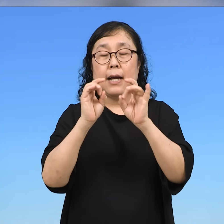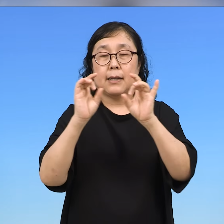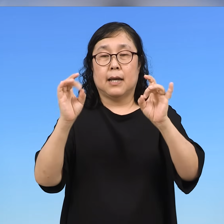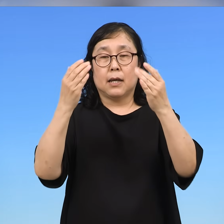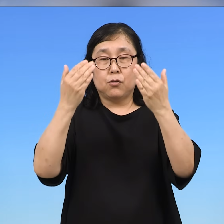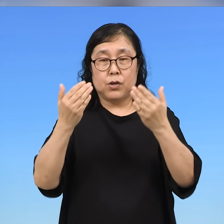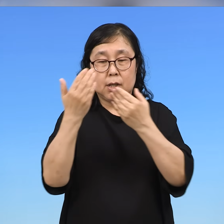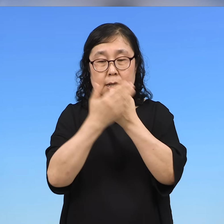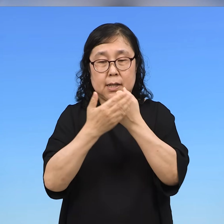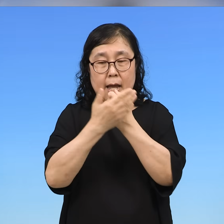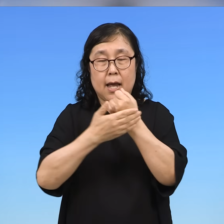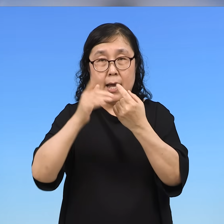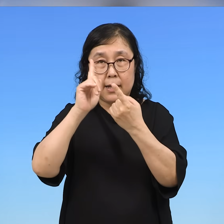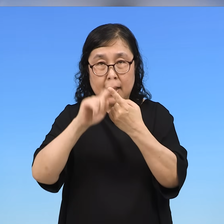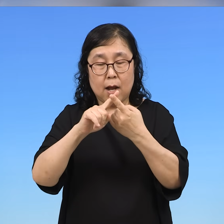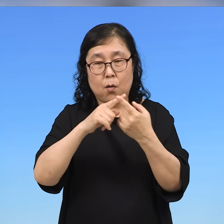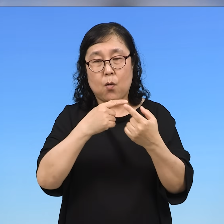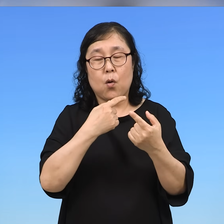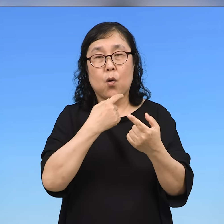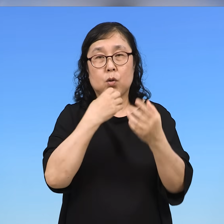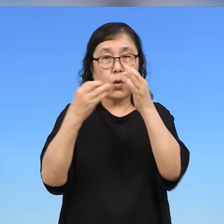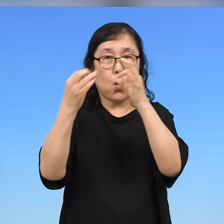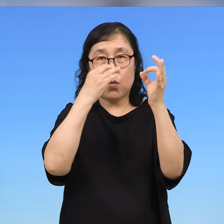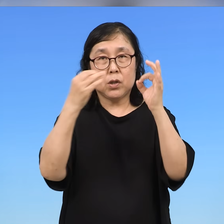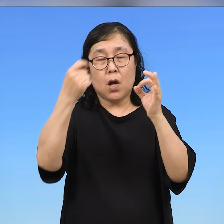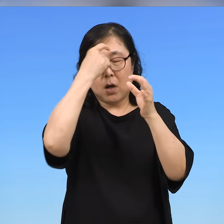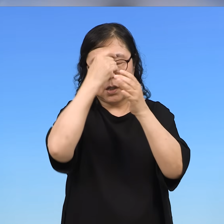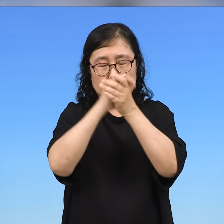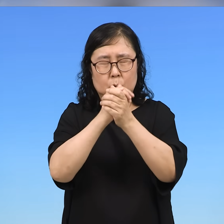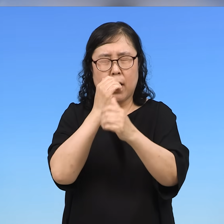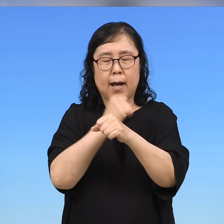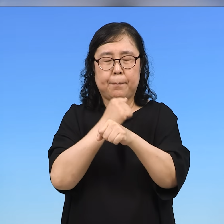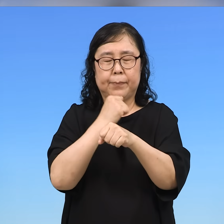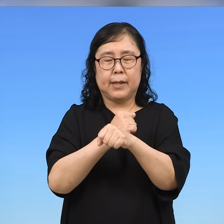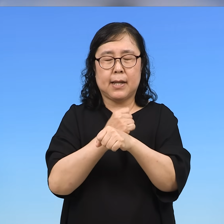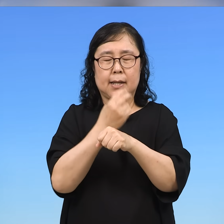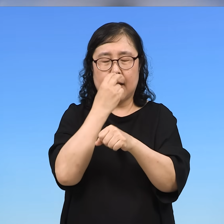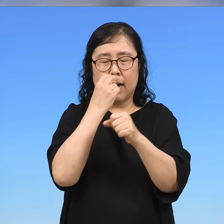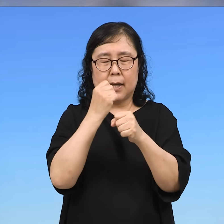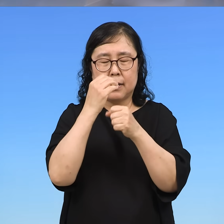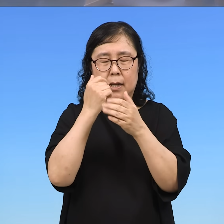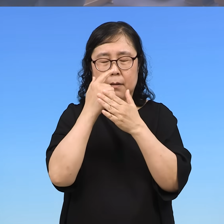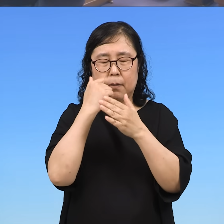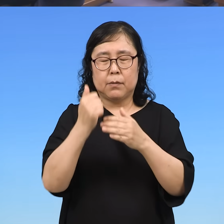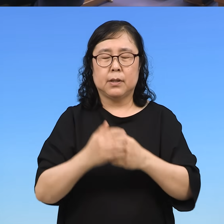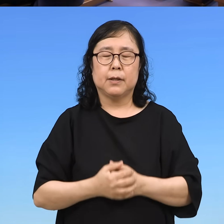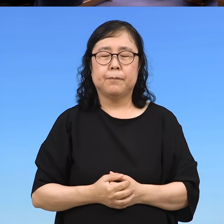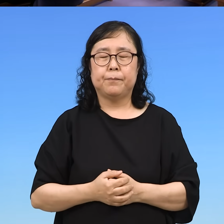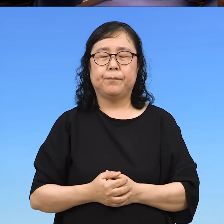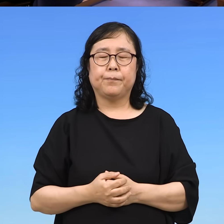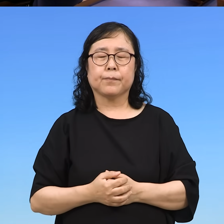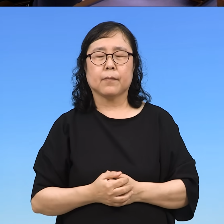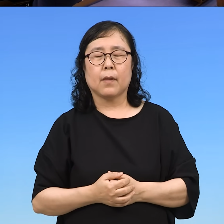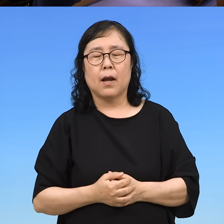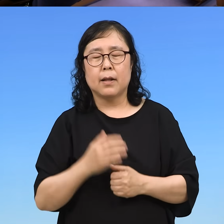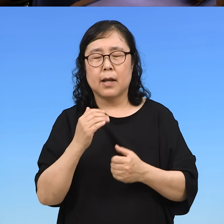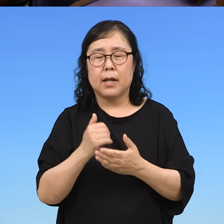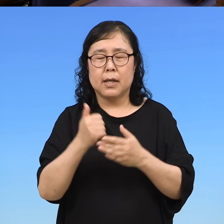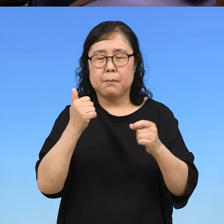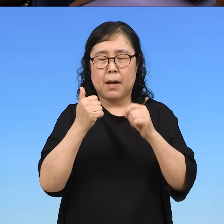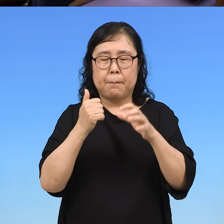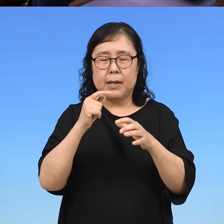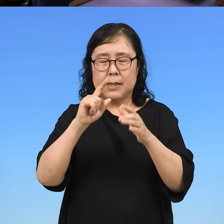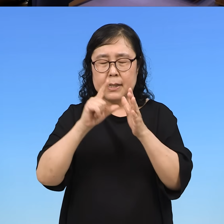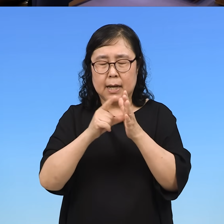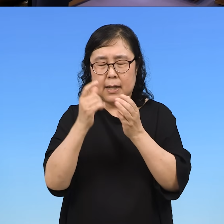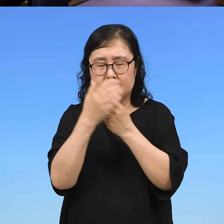원합니다. 각자에게 주신 은혜를 따라 우리 한 목소리로 통성으로 같이 기도하시겠습니다. 살아계신 하나님 아버지, 하나님 앞에 이